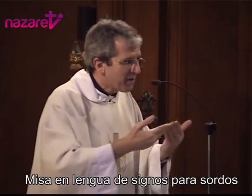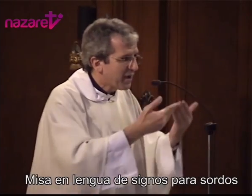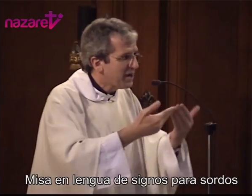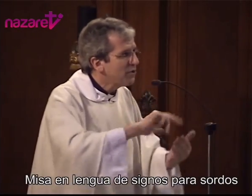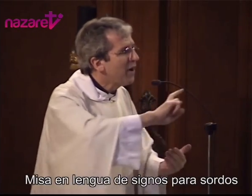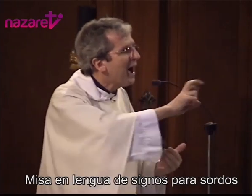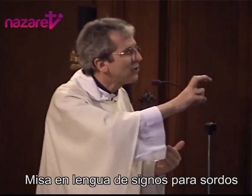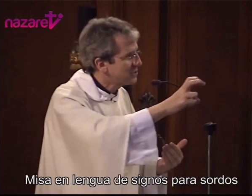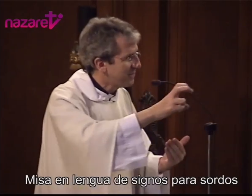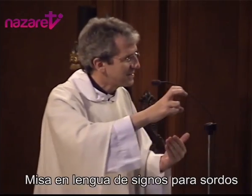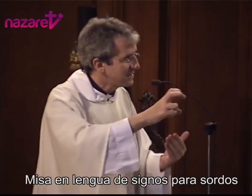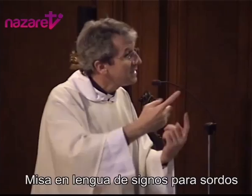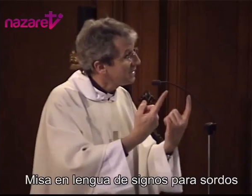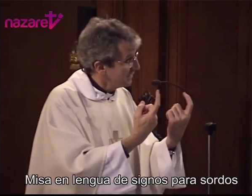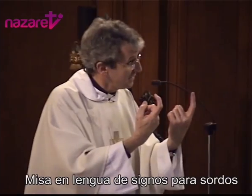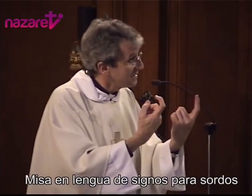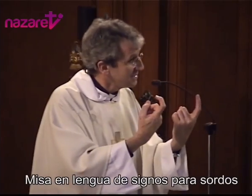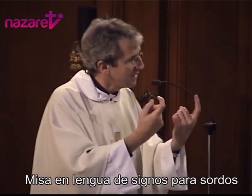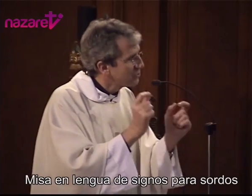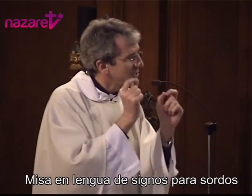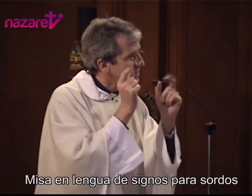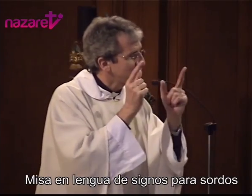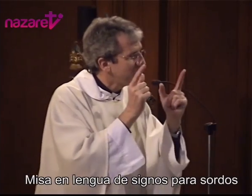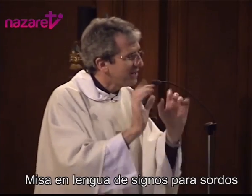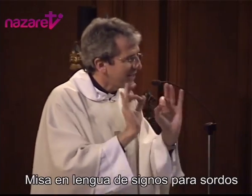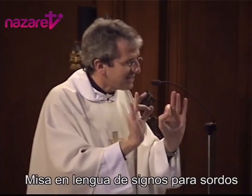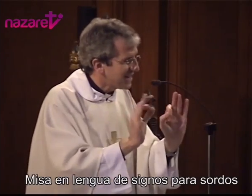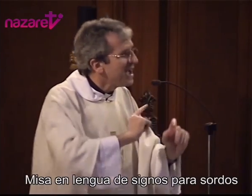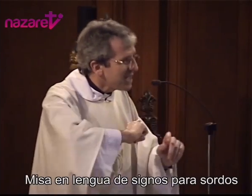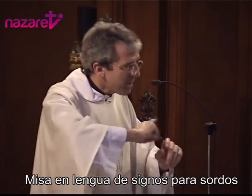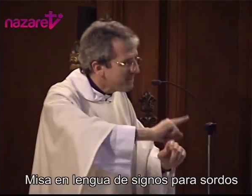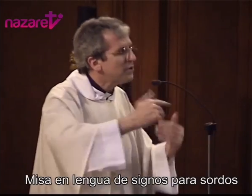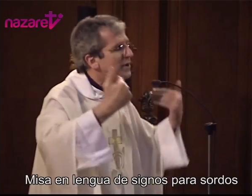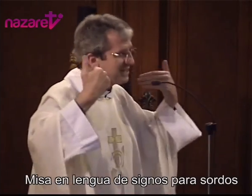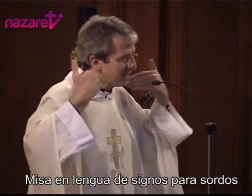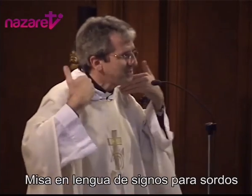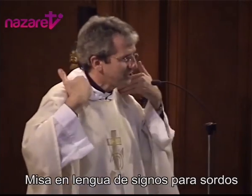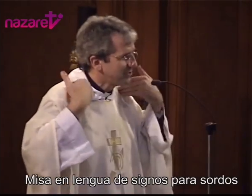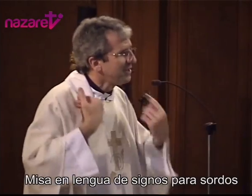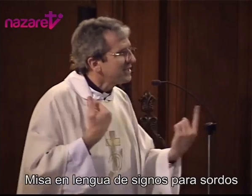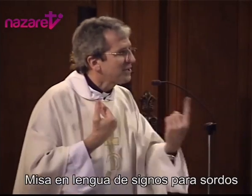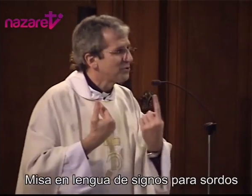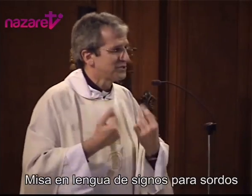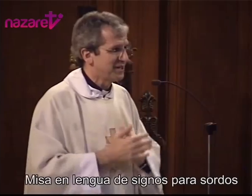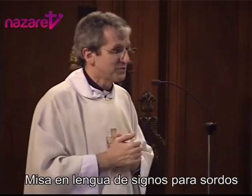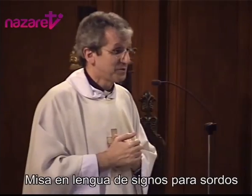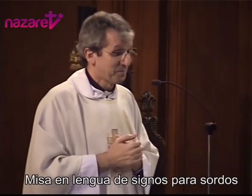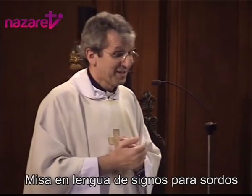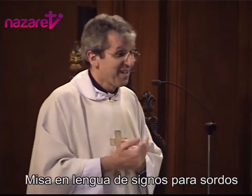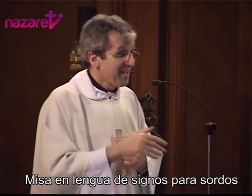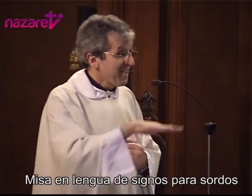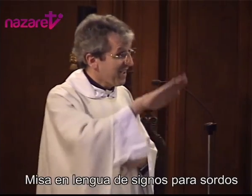el Evangelio a los demás. Necesitamos descubrir ese envío, esa misión que todos